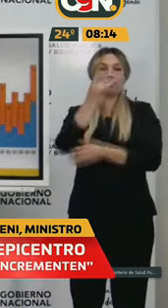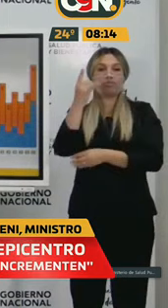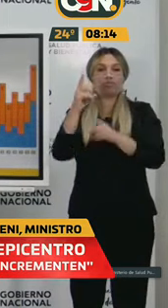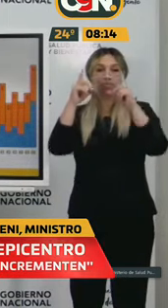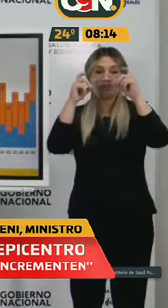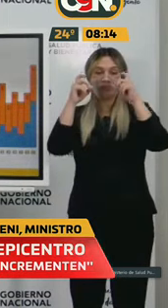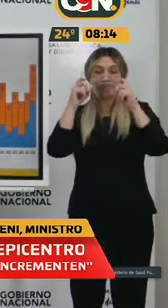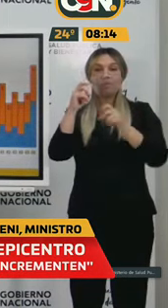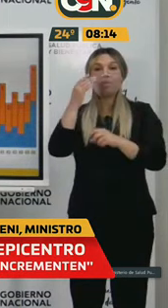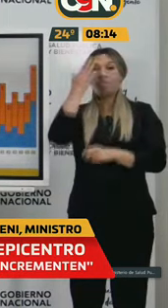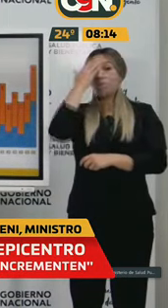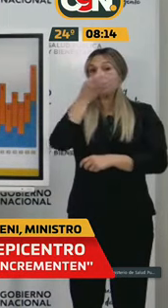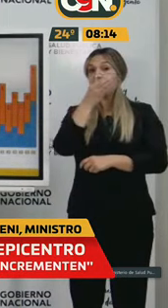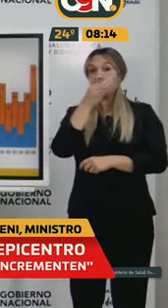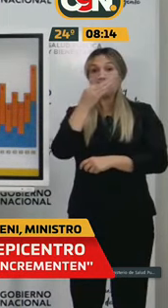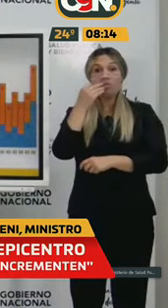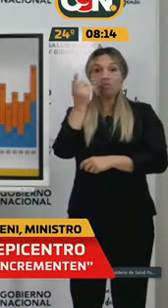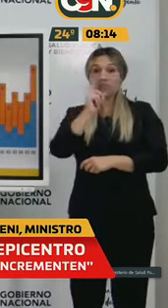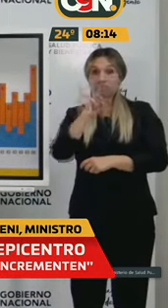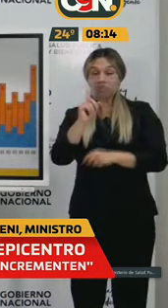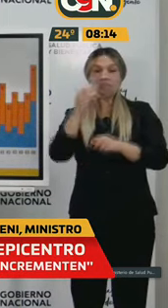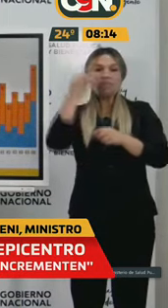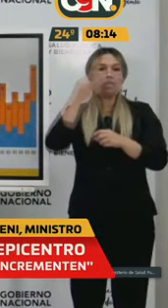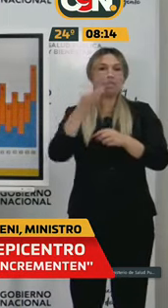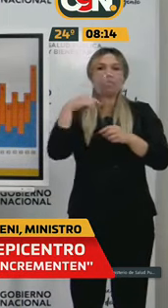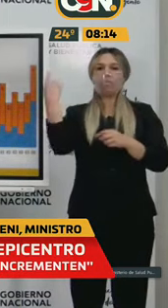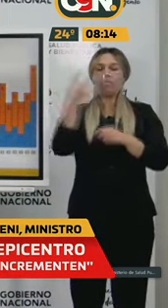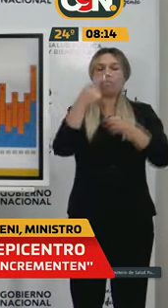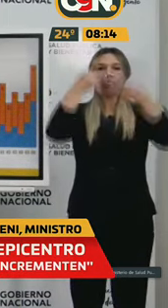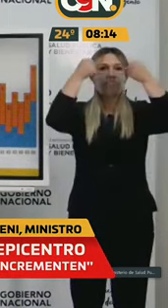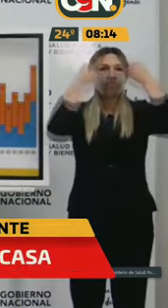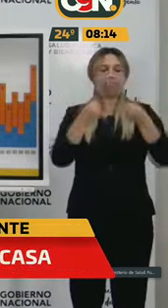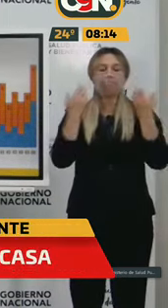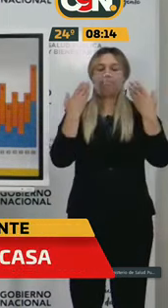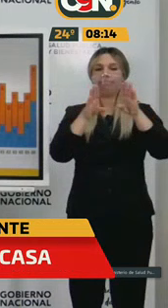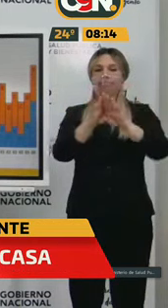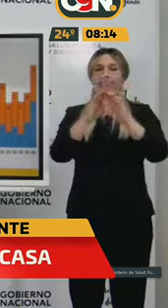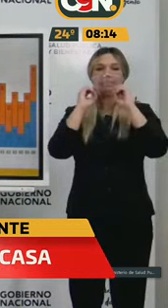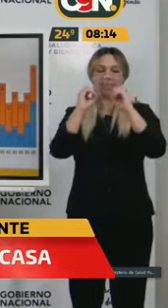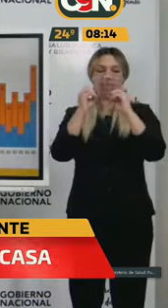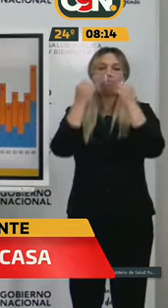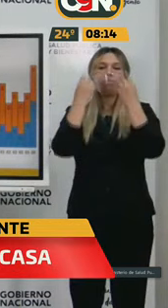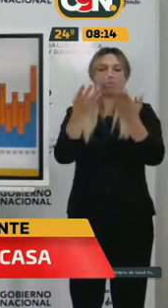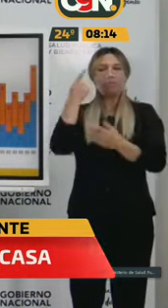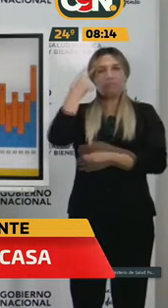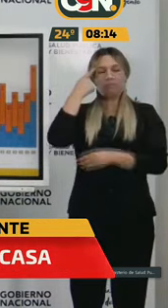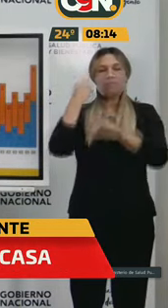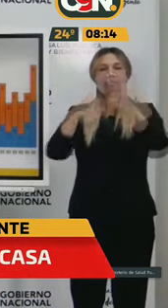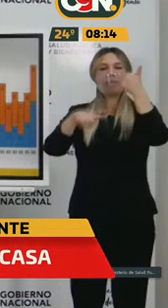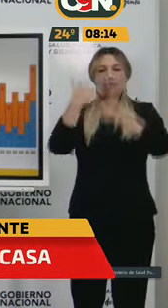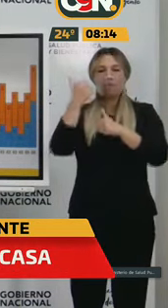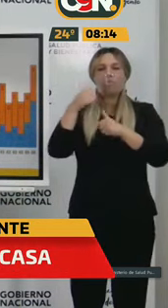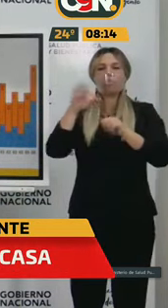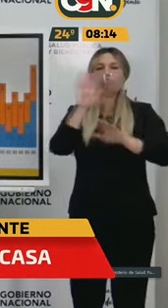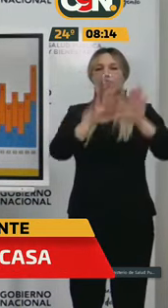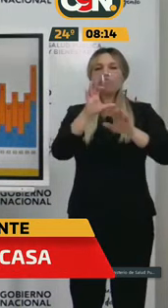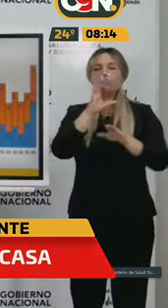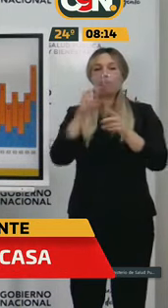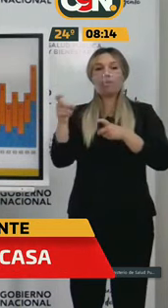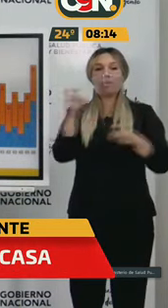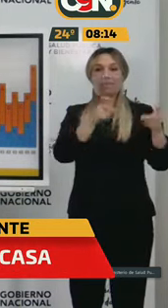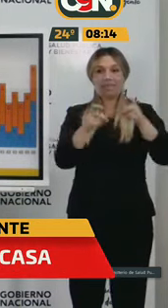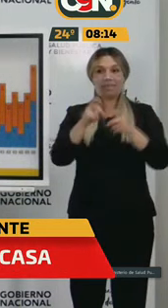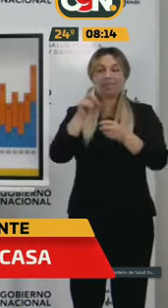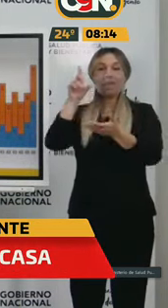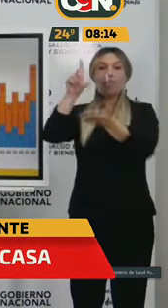otras medidas para poder hacer ese cuidado que necesitamos de todas las personas en esa zona, tanto las que residen ahí como las